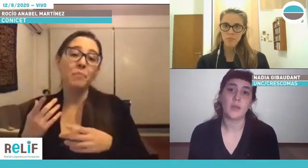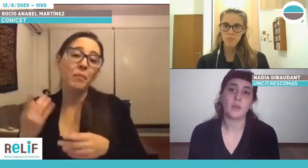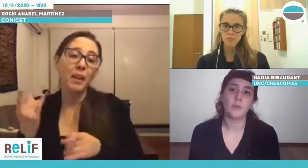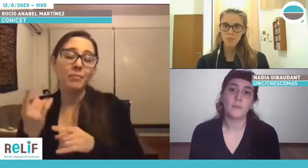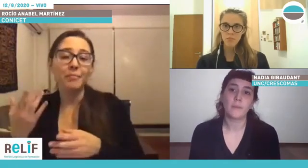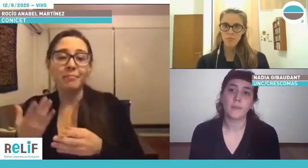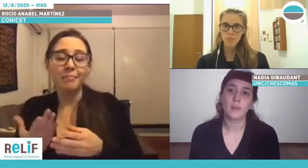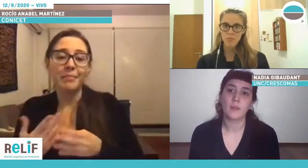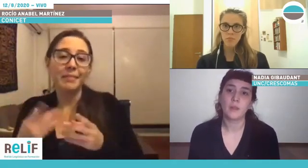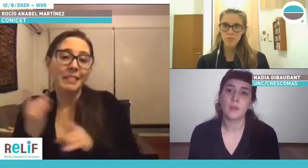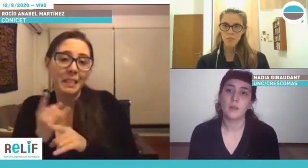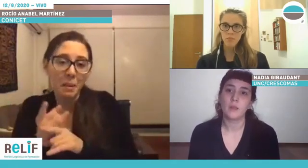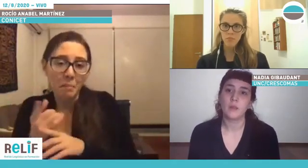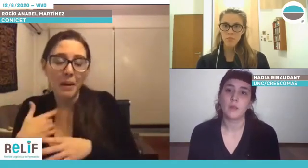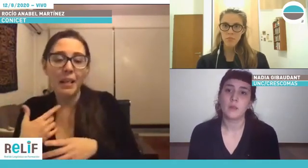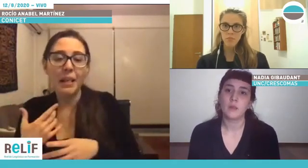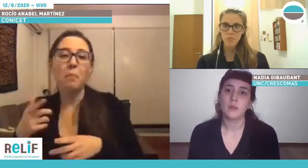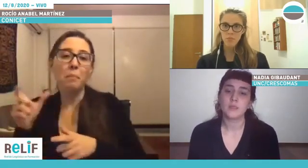Bueno,